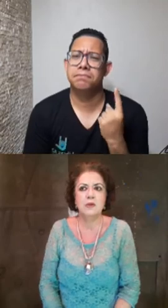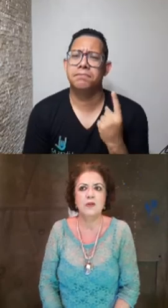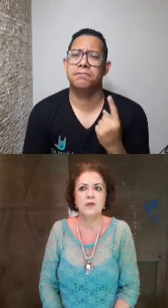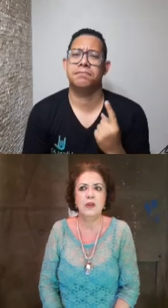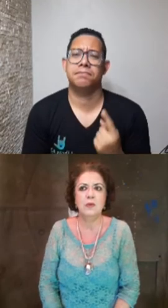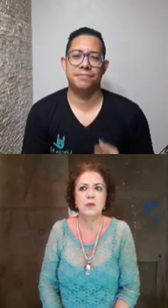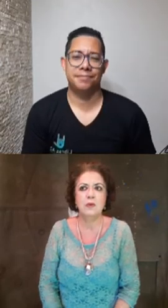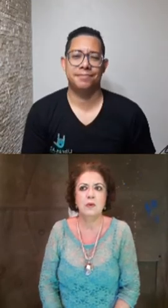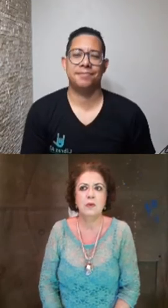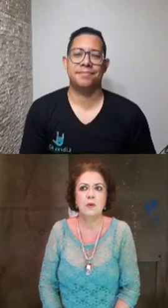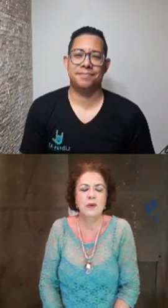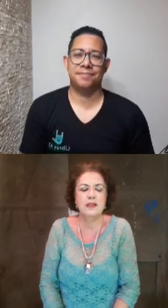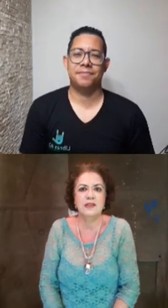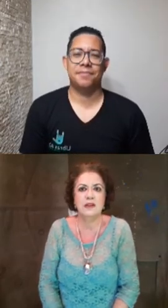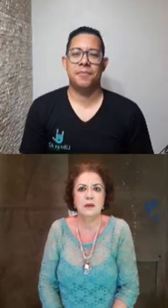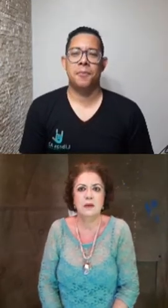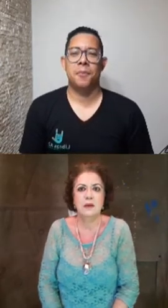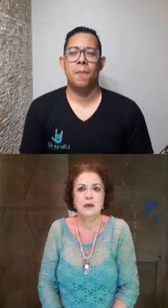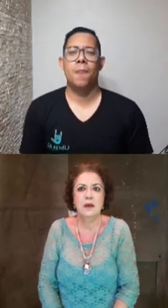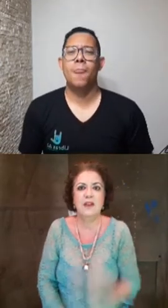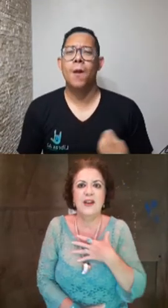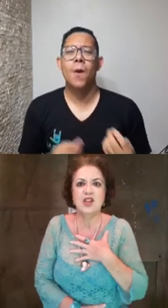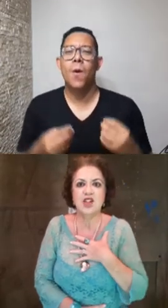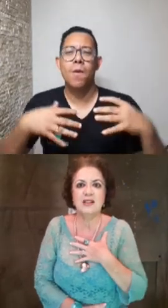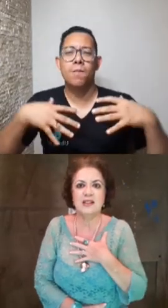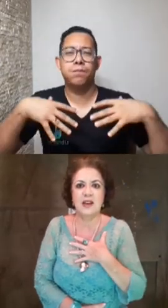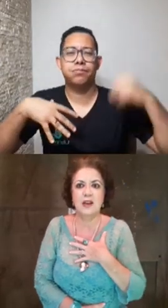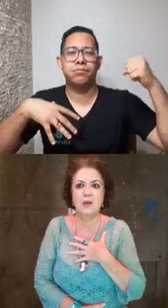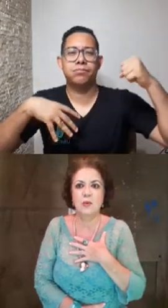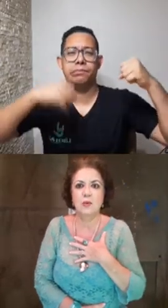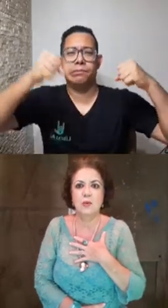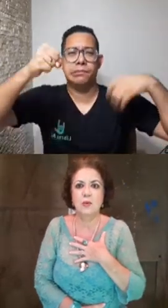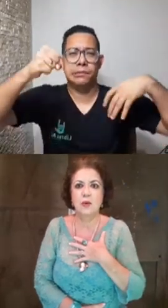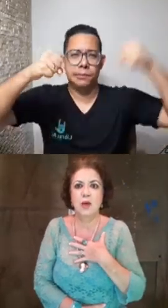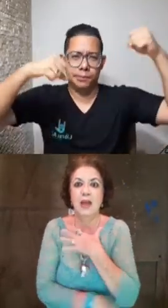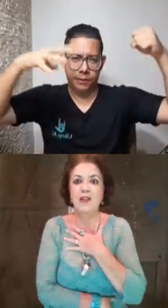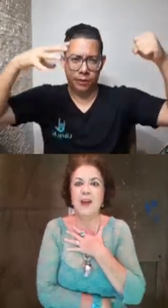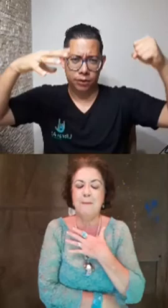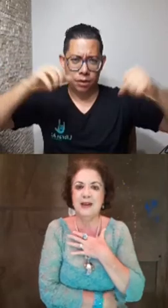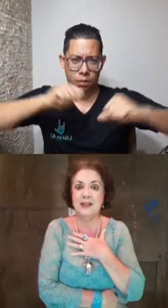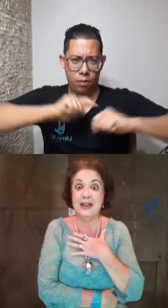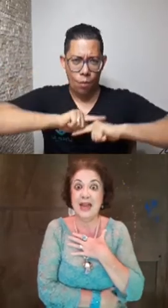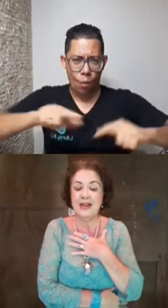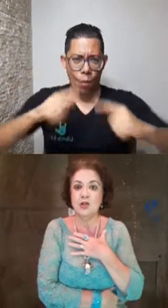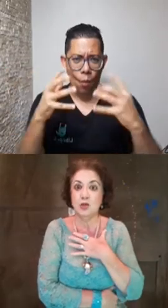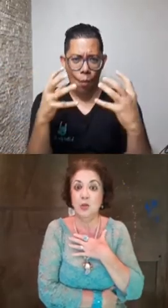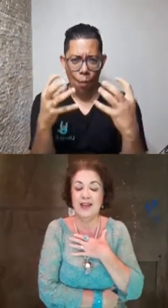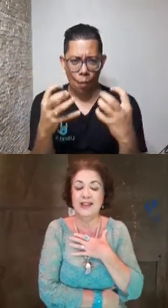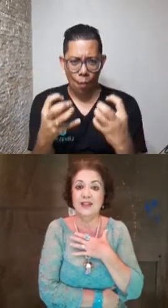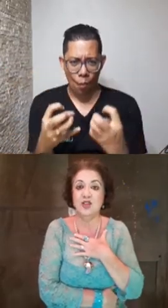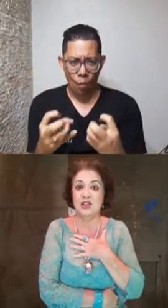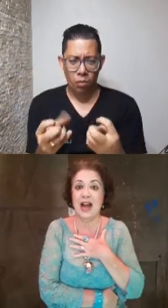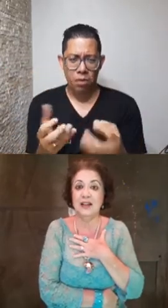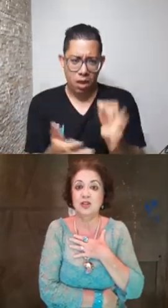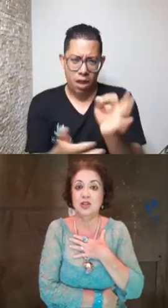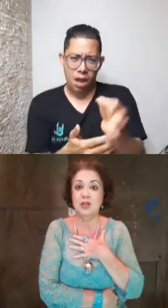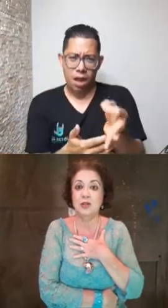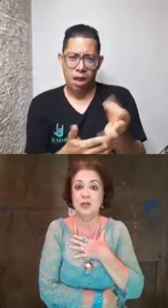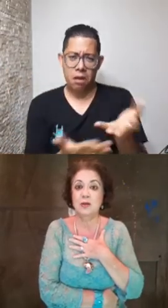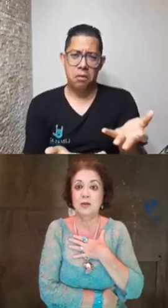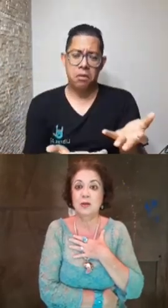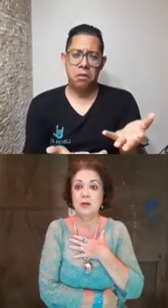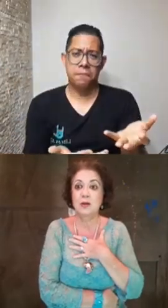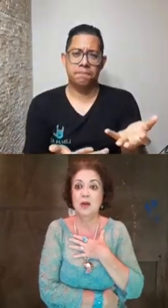Ser absorvido? Como assim? Ele vai deixar de ser rio? Ele vai perder a sua identidade?